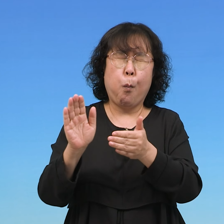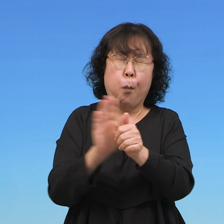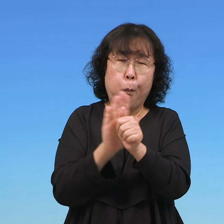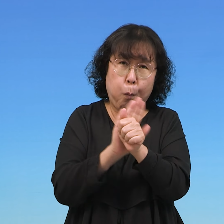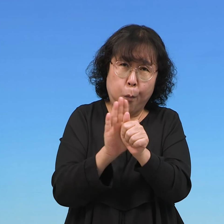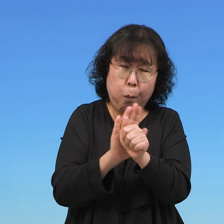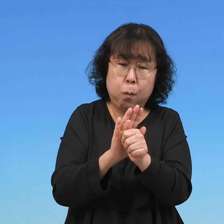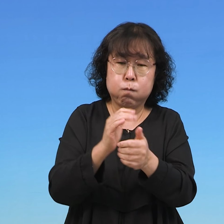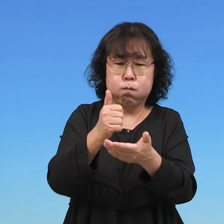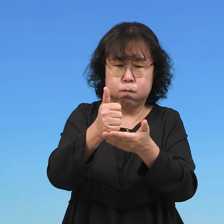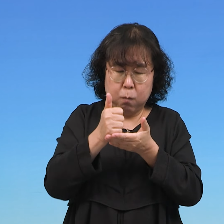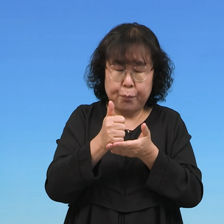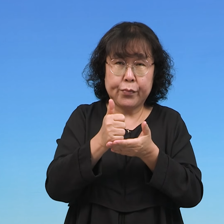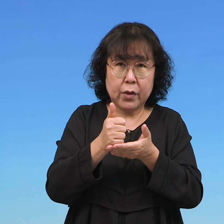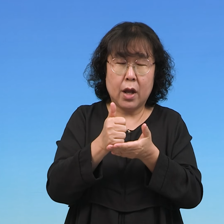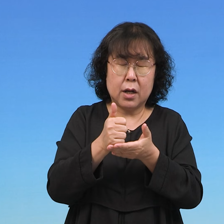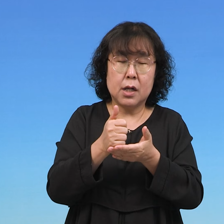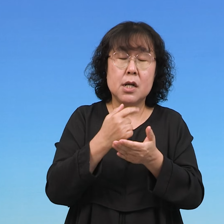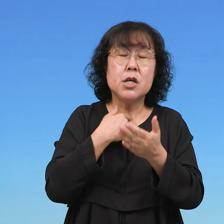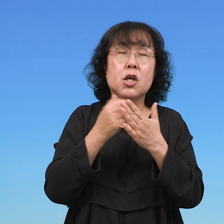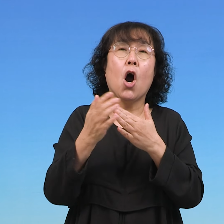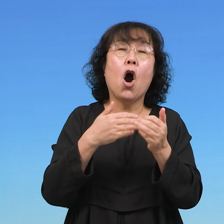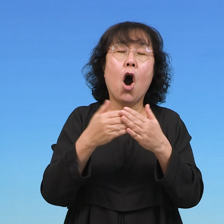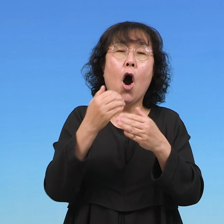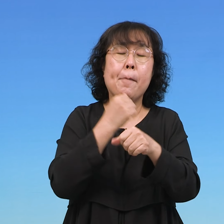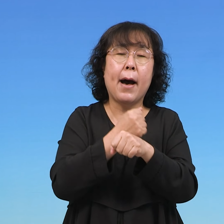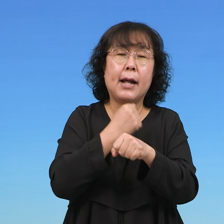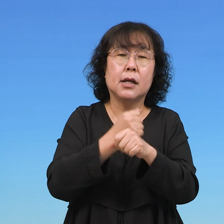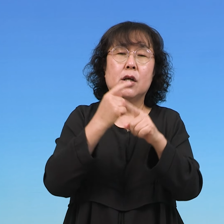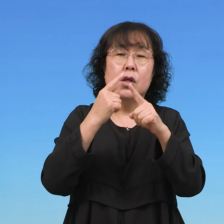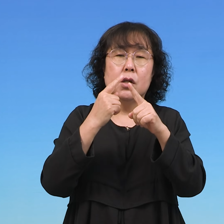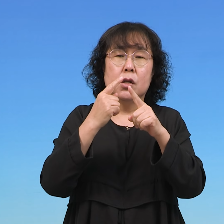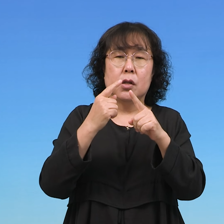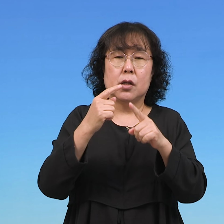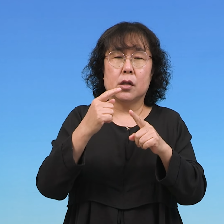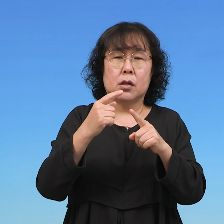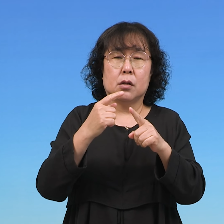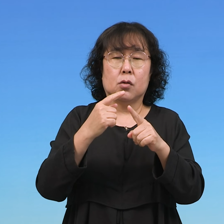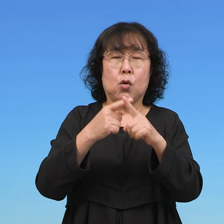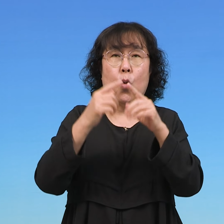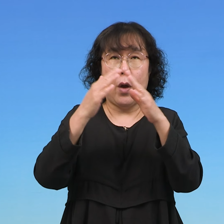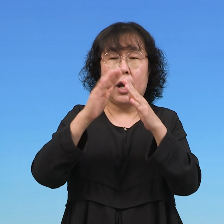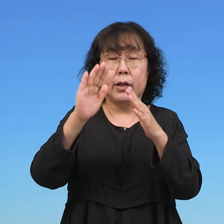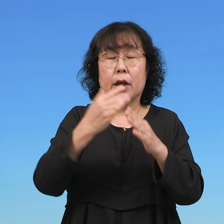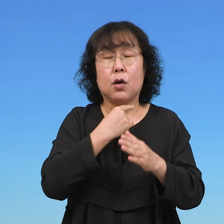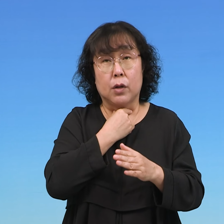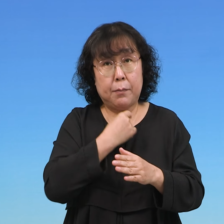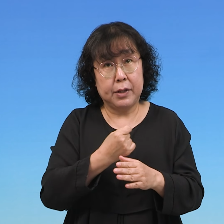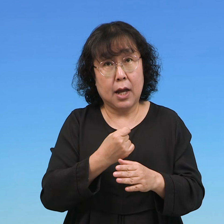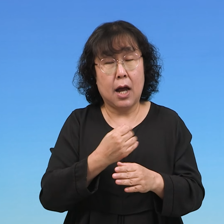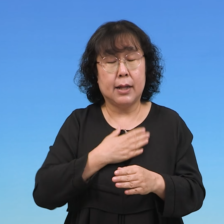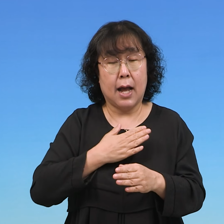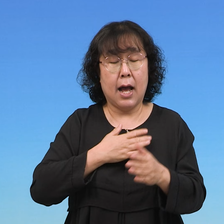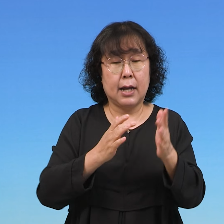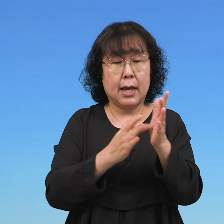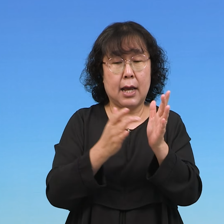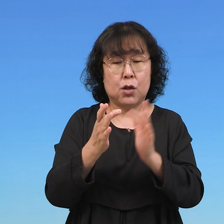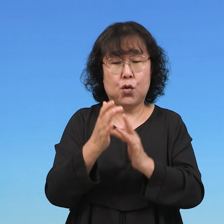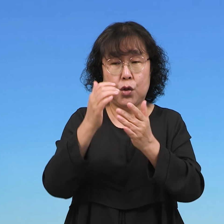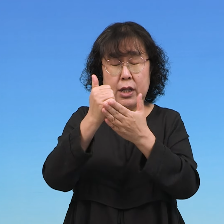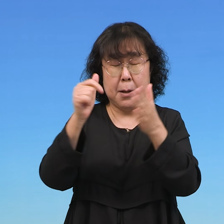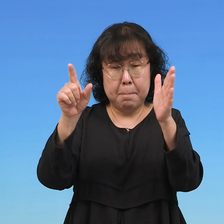좋겠습니다. 누구라도 환영을 받고, 심지어는 나는 교회를 처음 나오고 나 예수 안 믿어도